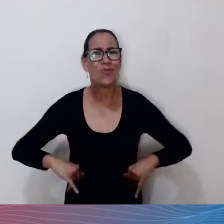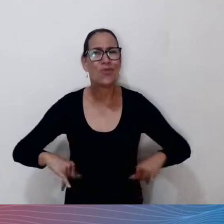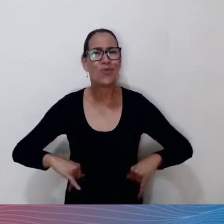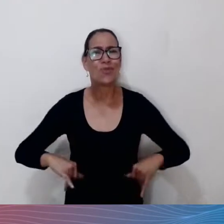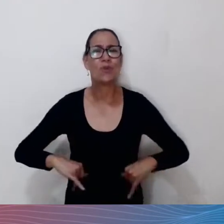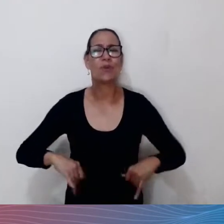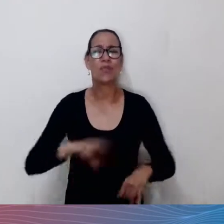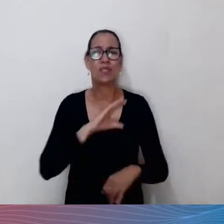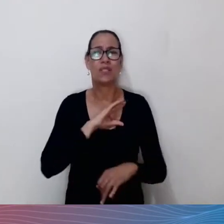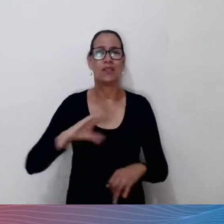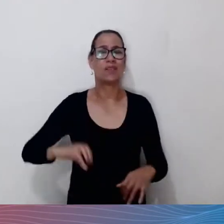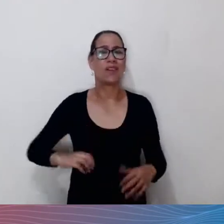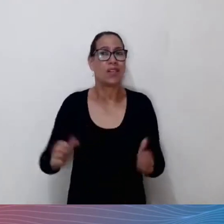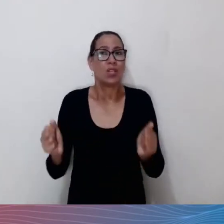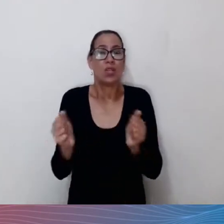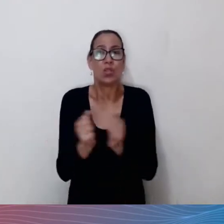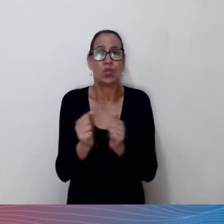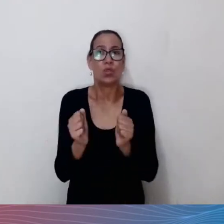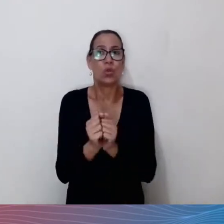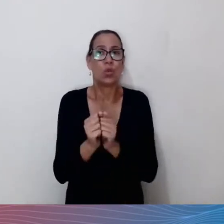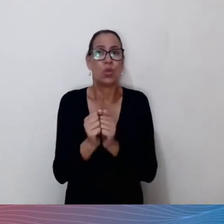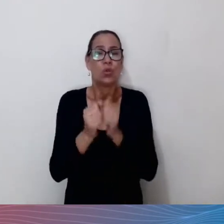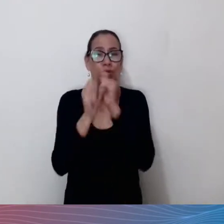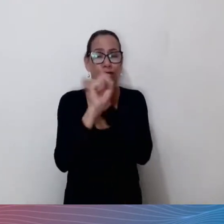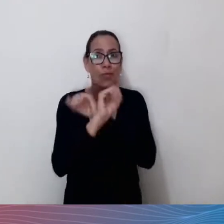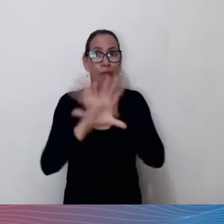coparticipante da glória que há de ser revelada.